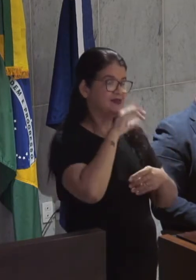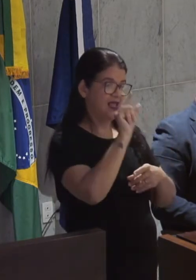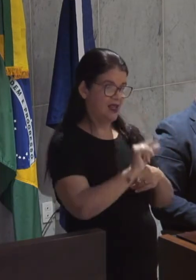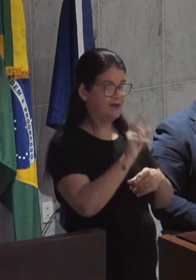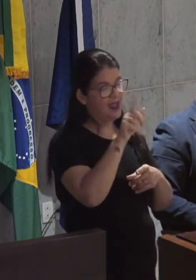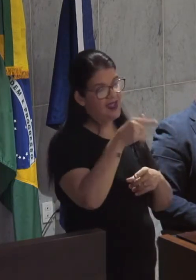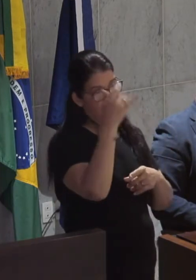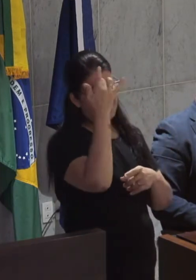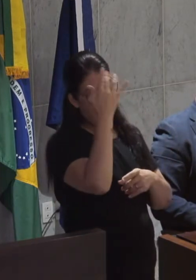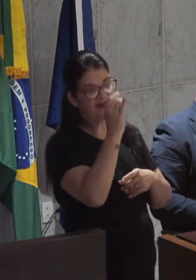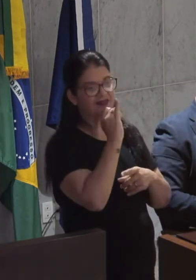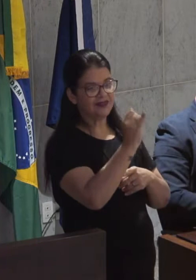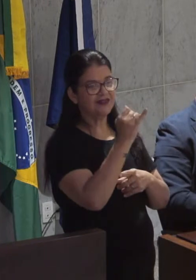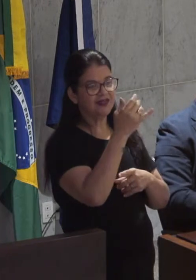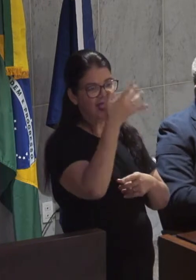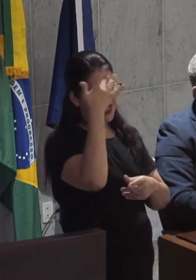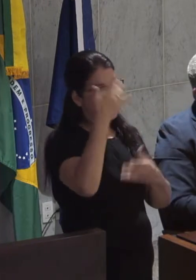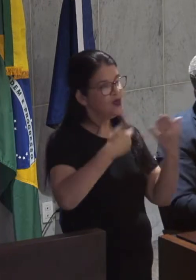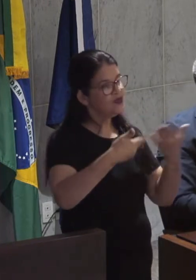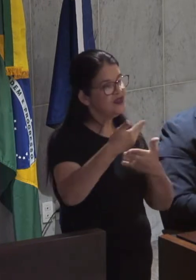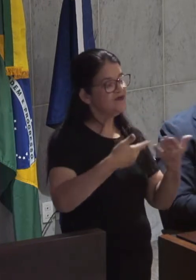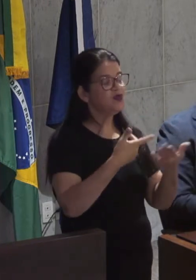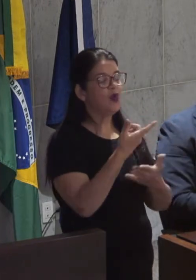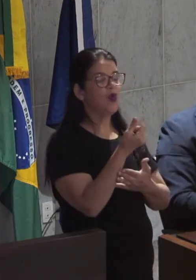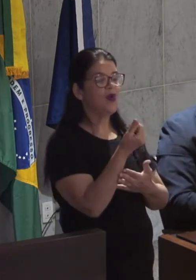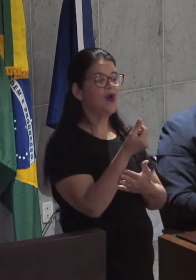fácil eu dizer que servidor ganha demais.